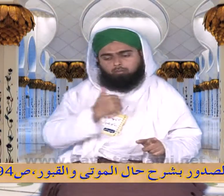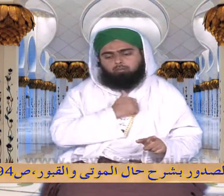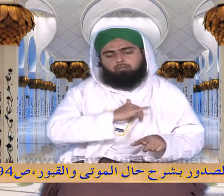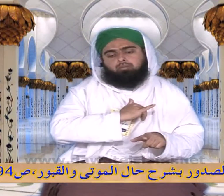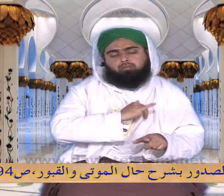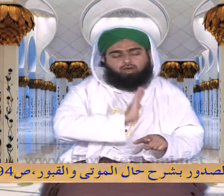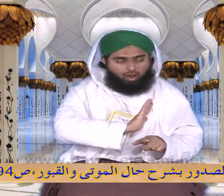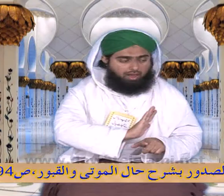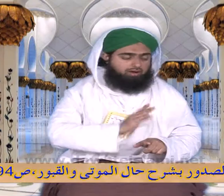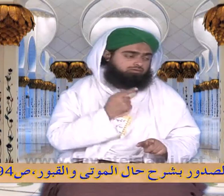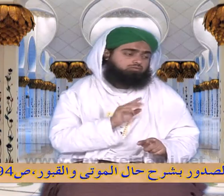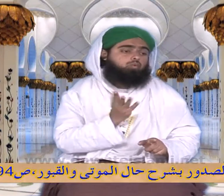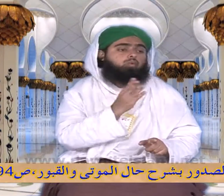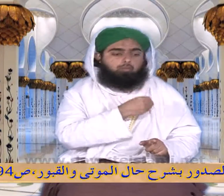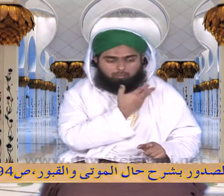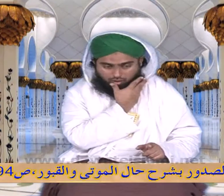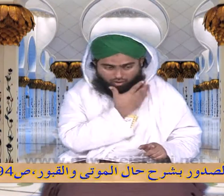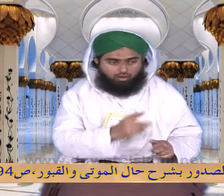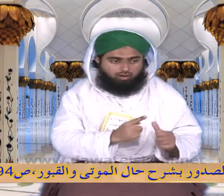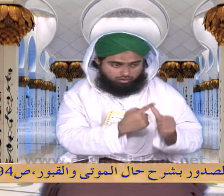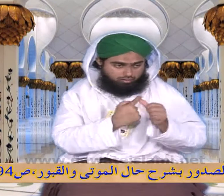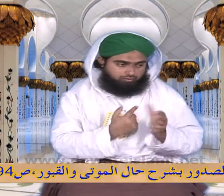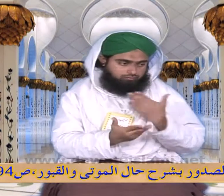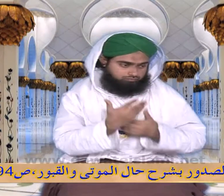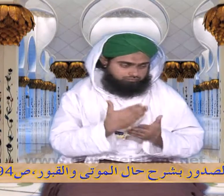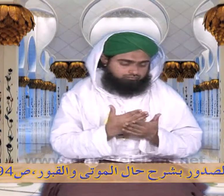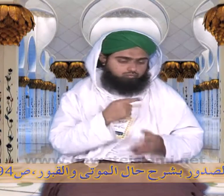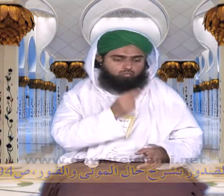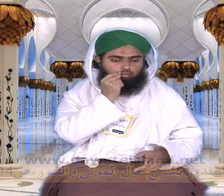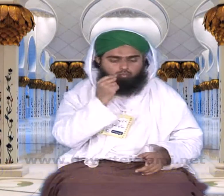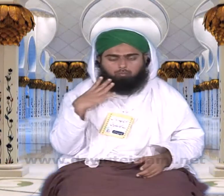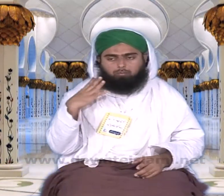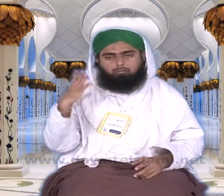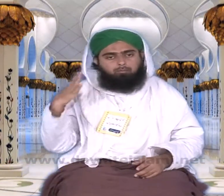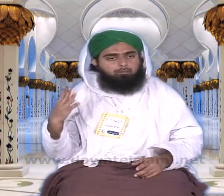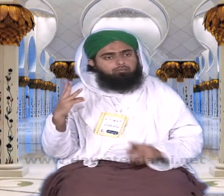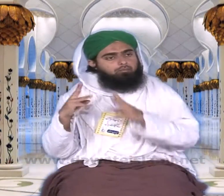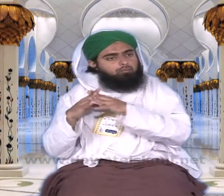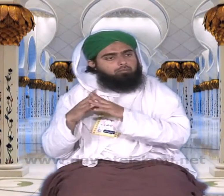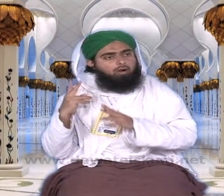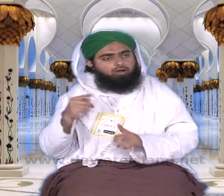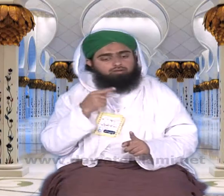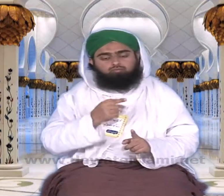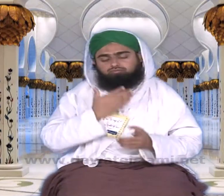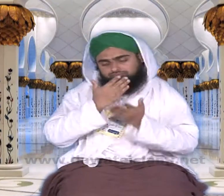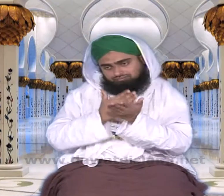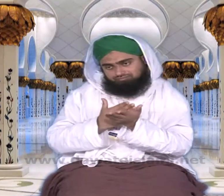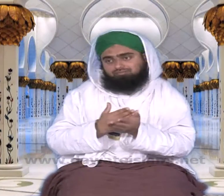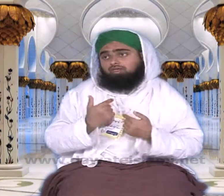کہا کہ بھئیہ تم جانتے ہو کہ میں اپنے مال سے فارغ ہو چکا تھا ہاں یہ وسیعت ضرور